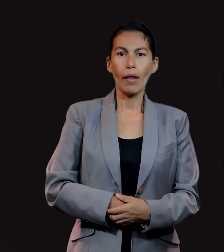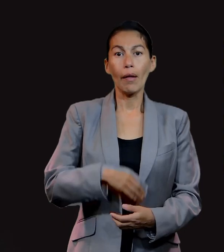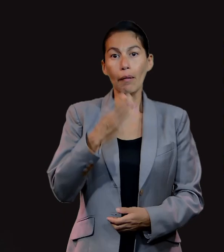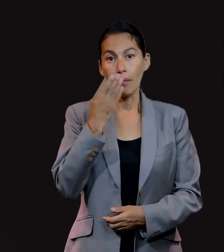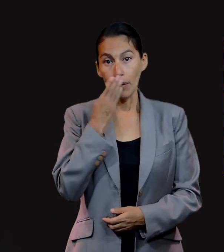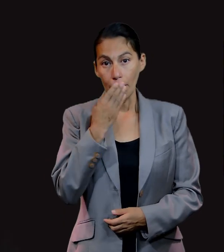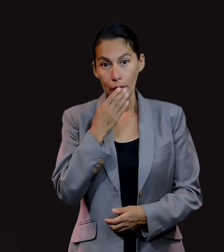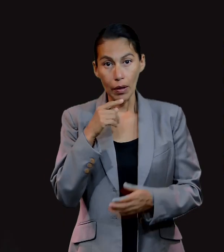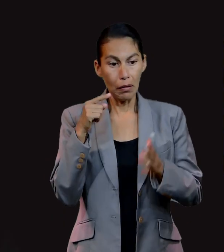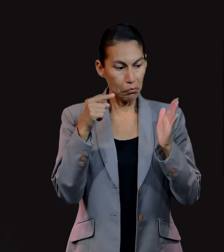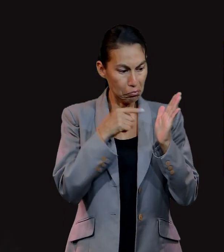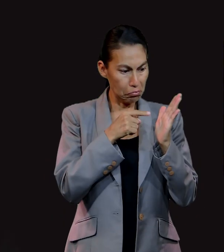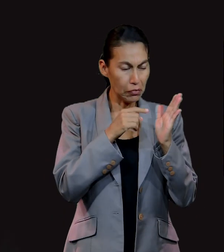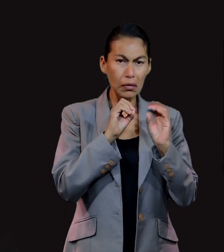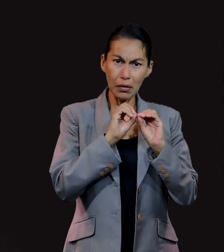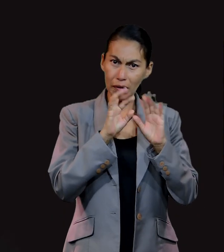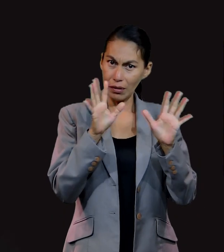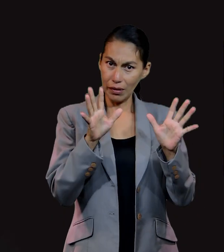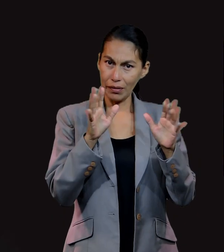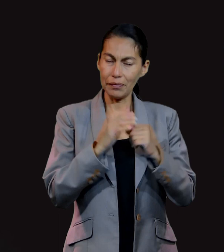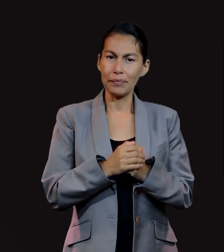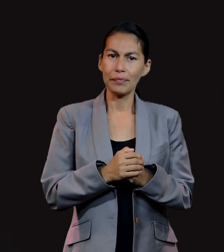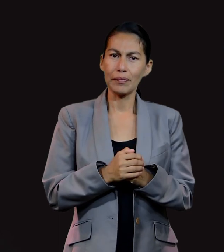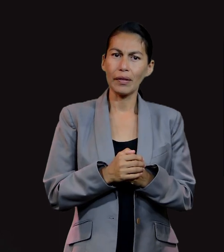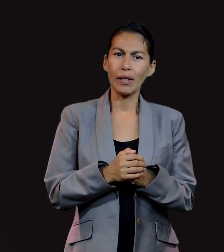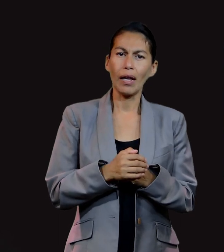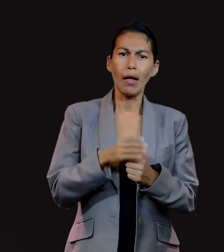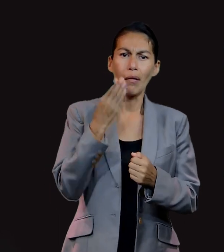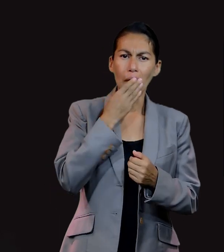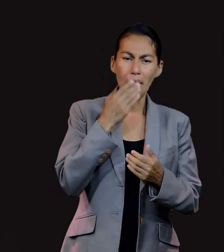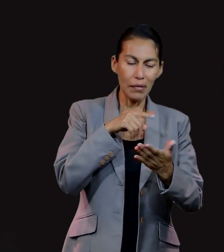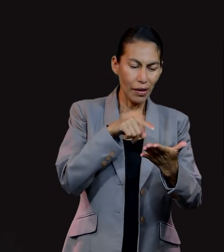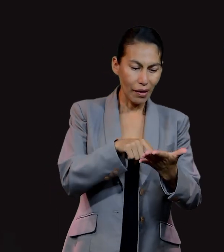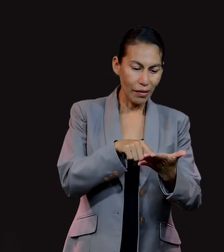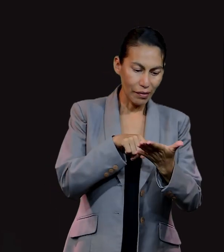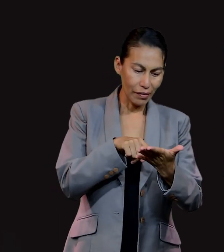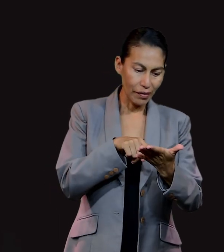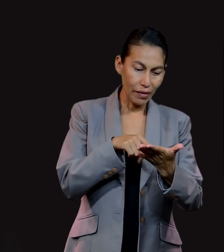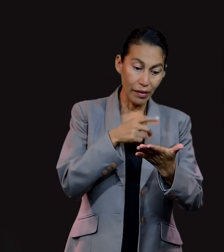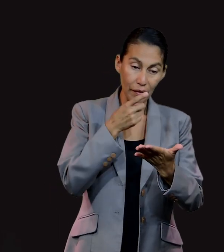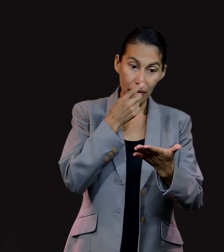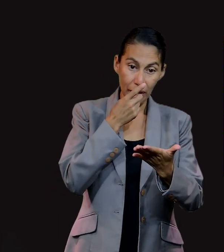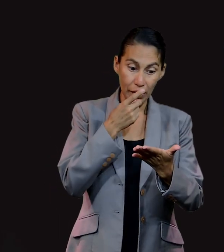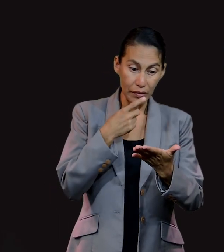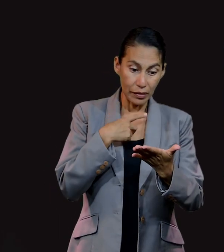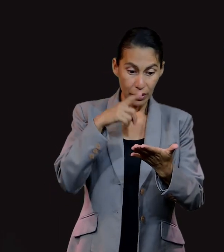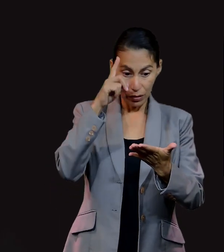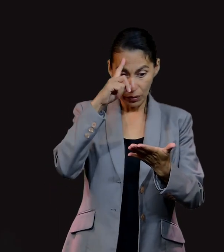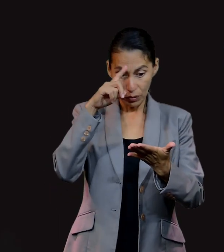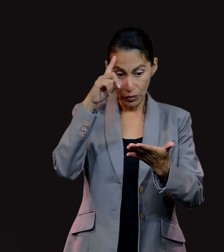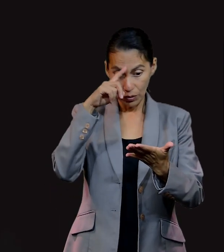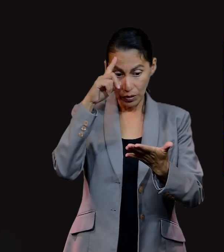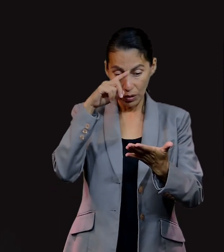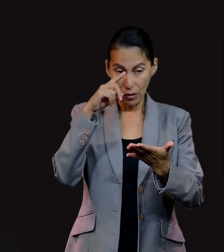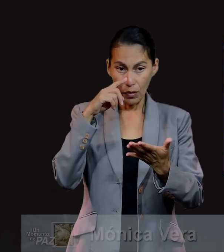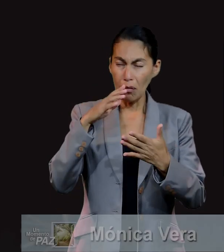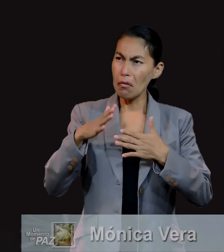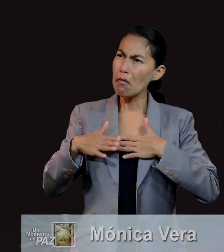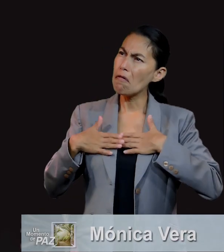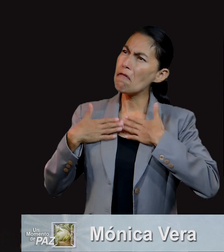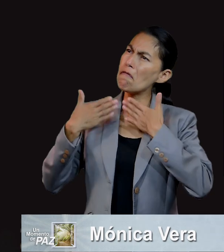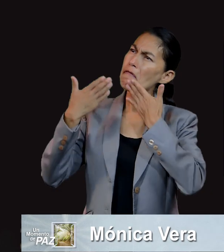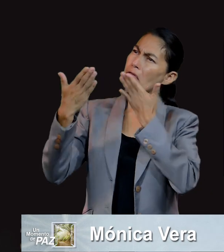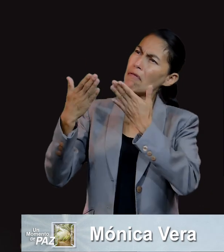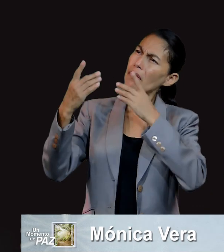La Biblia es clara. Nos dice, acerquémonos confiadamente hasta el